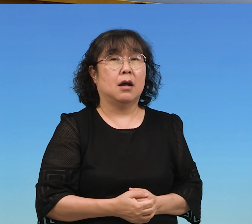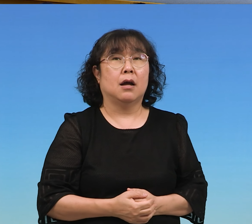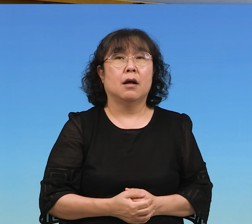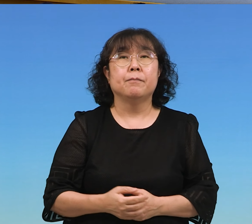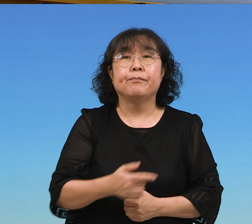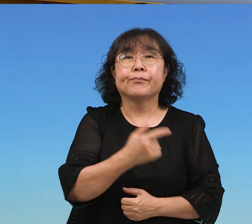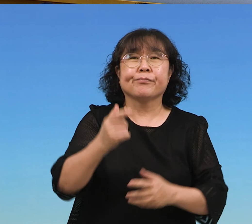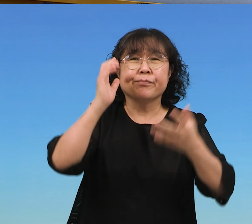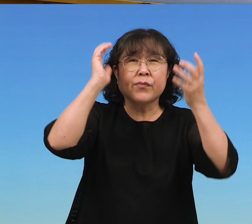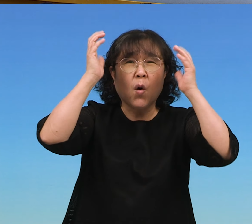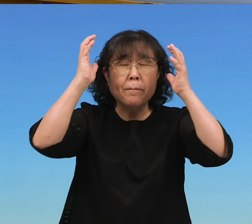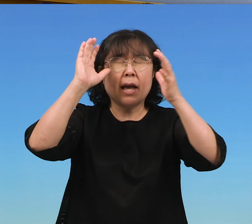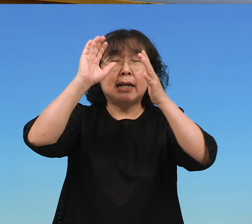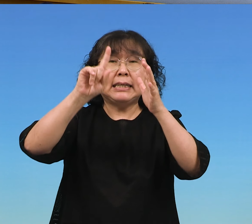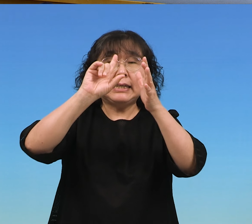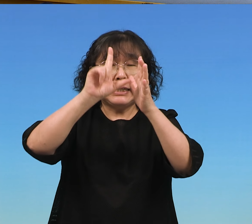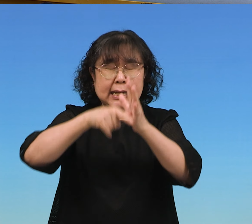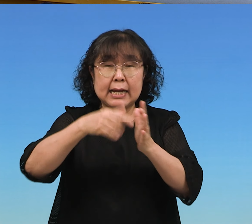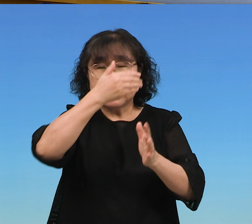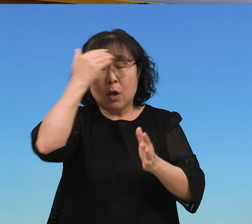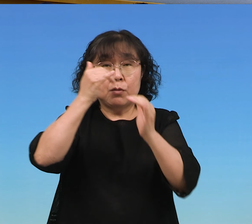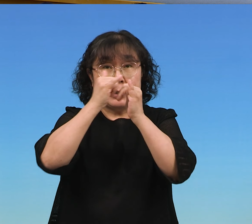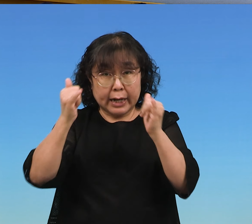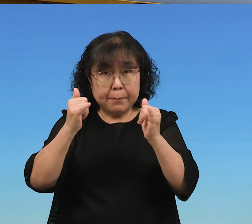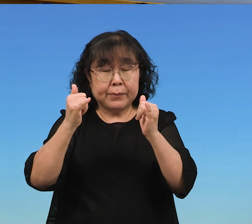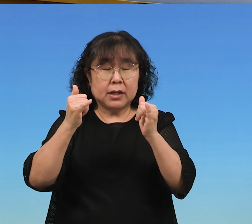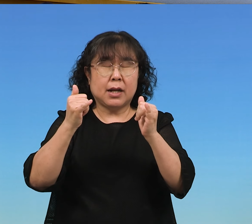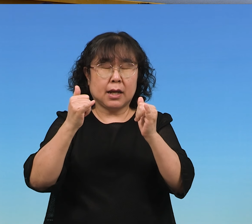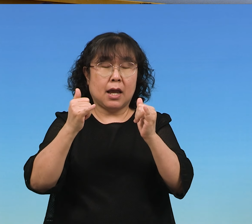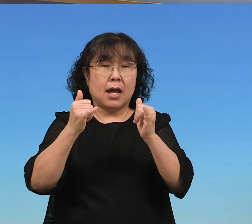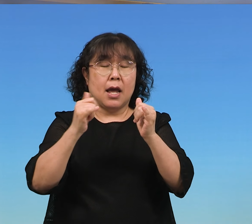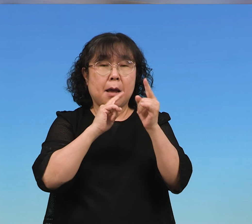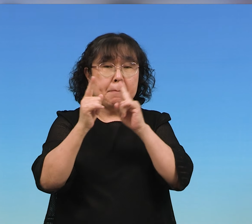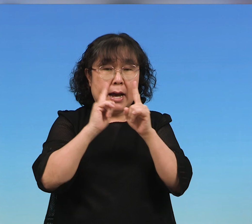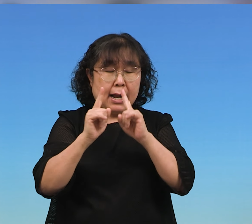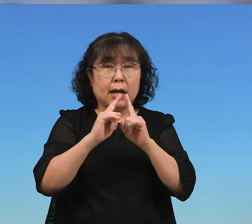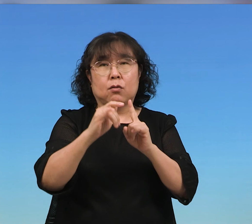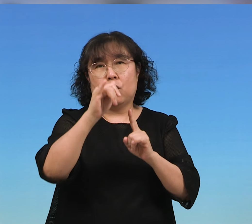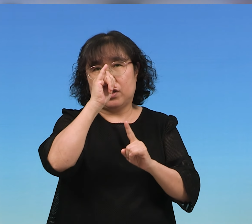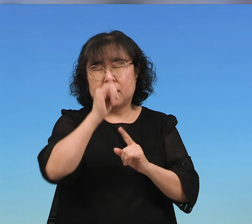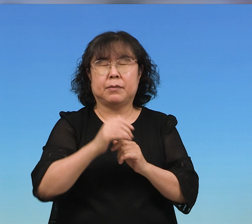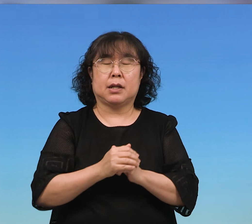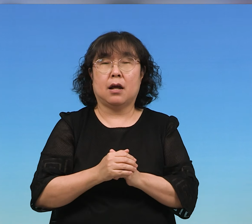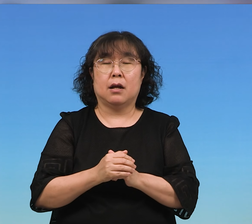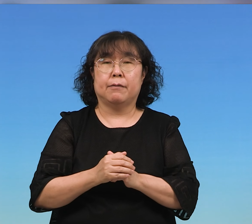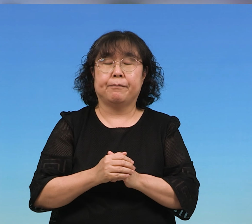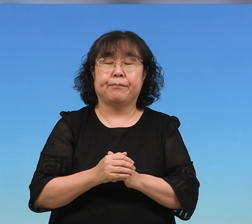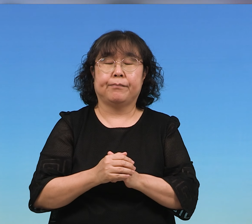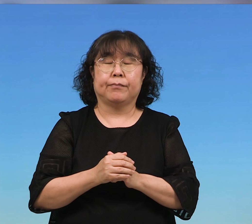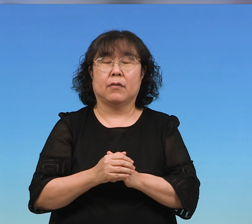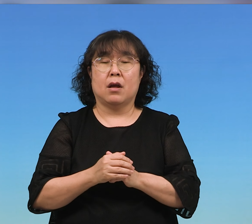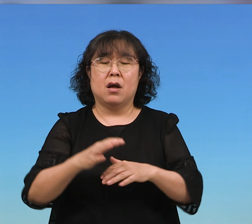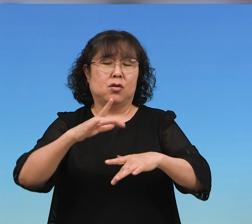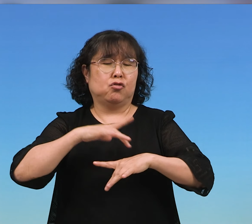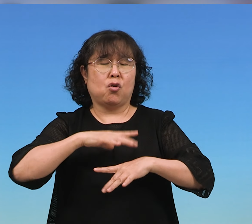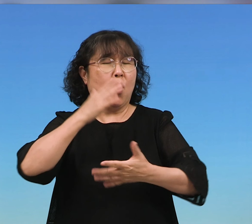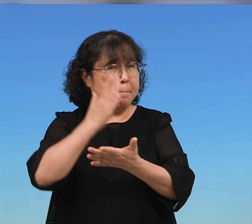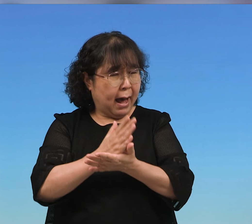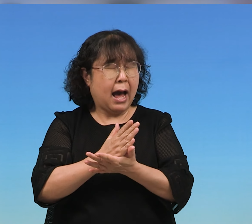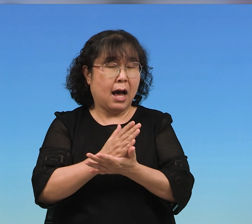많으니라. 오늘 너무나 혼미한 이 시대 젊은이들을 향하여 우리가 할 수 있는 말 이거예요. 두려워하지 마라. 너